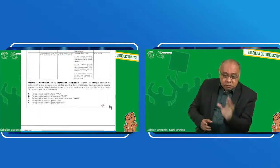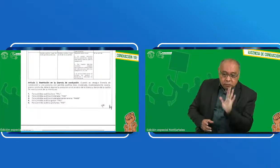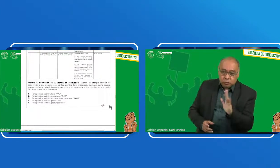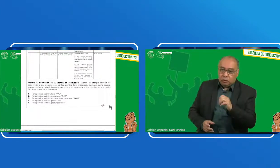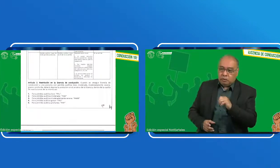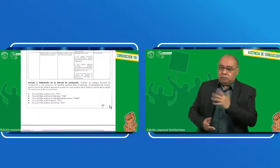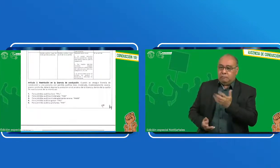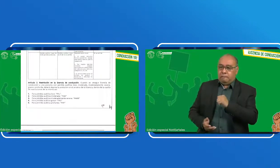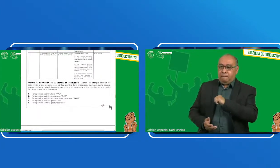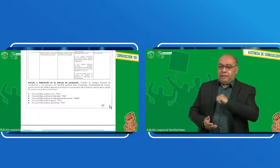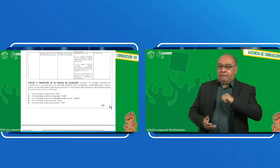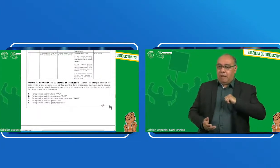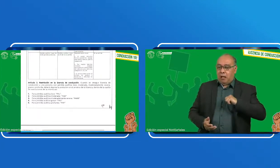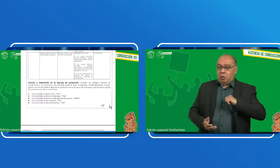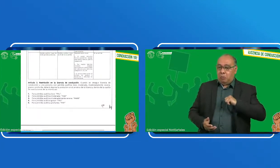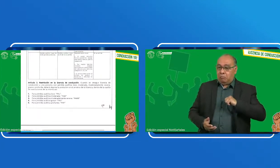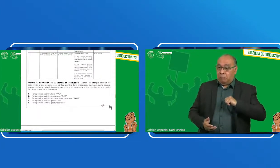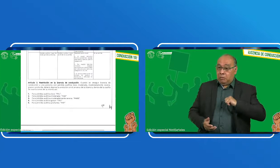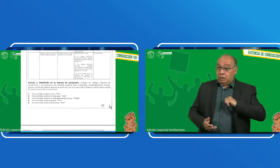En esta columna,